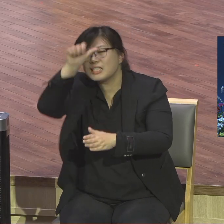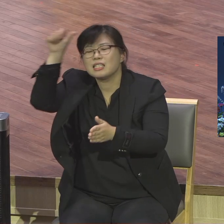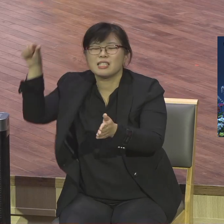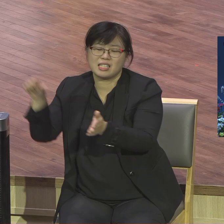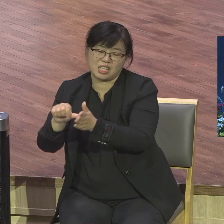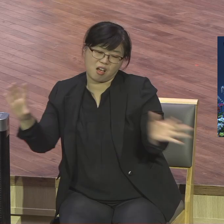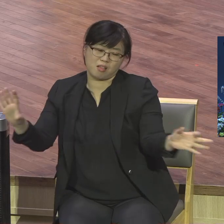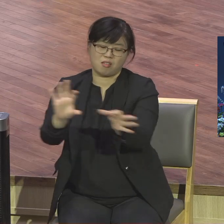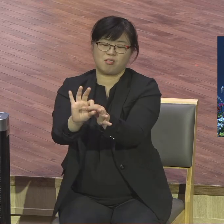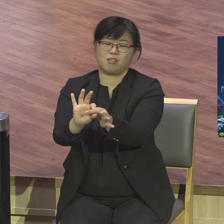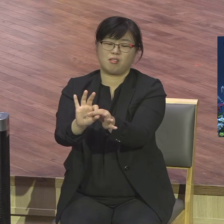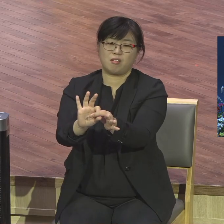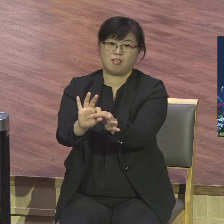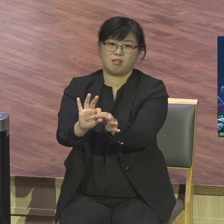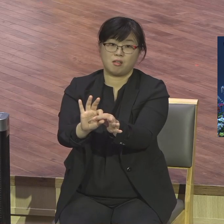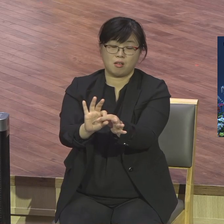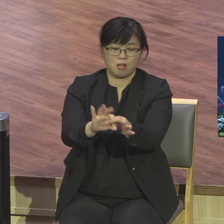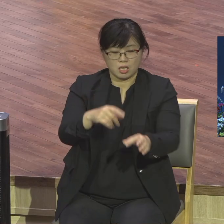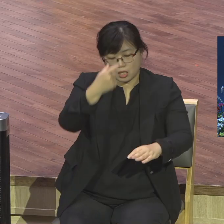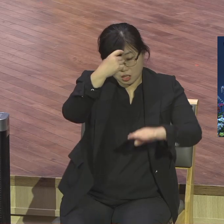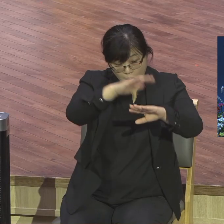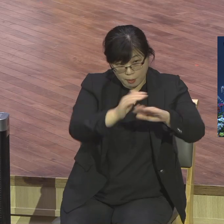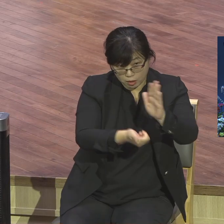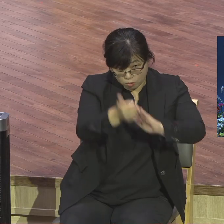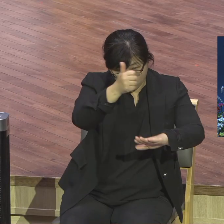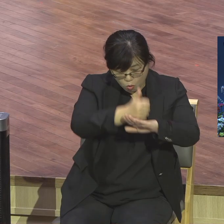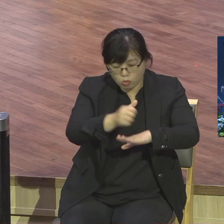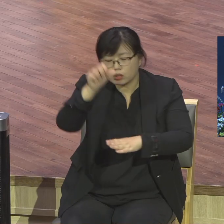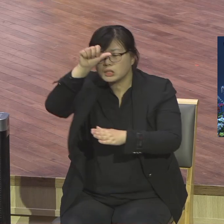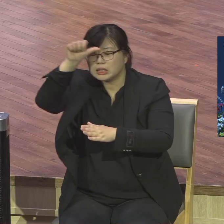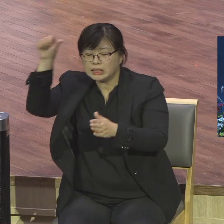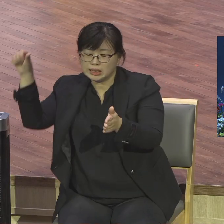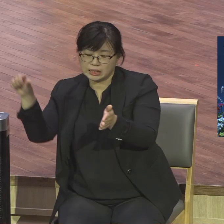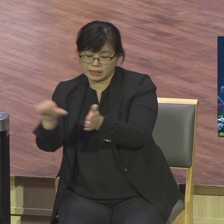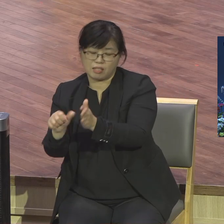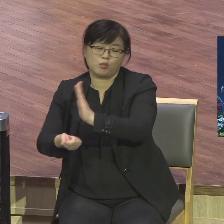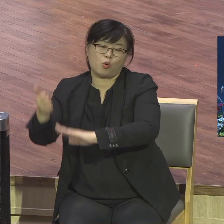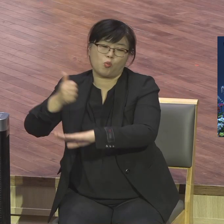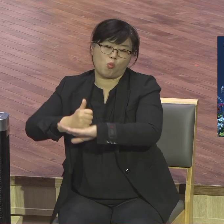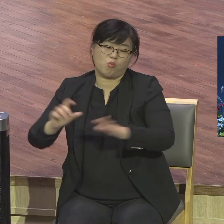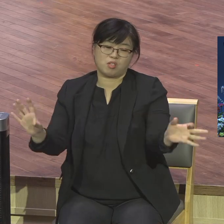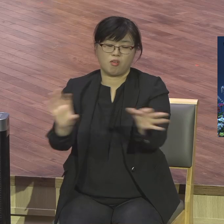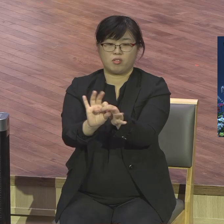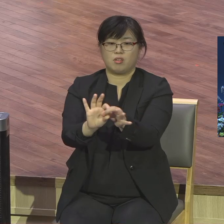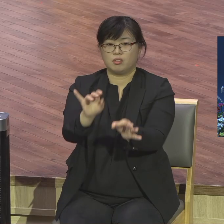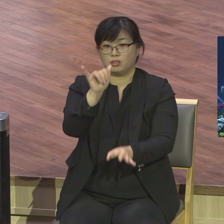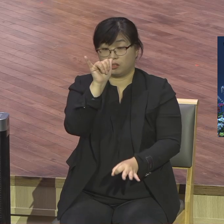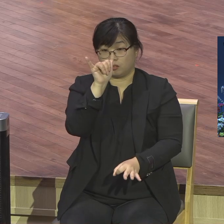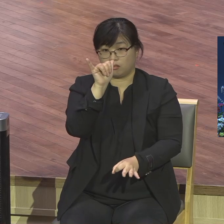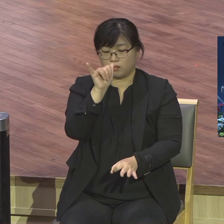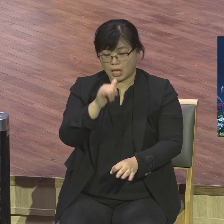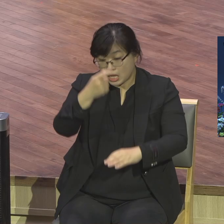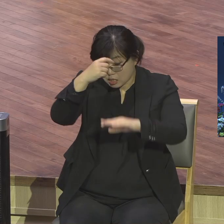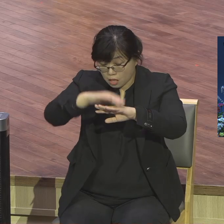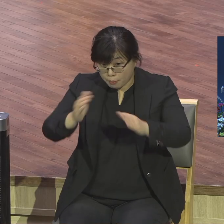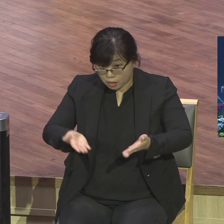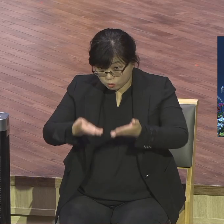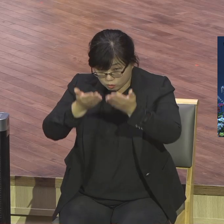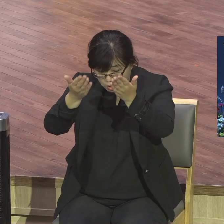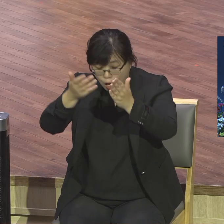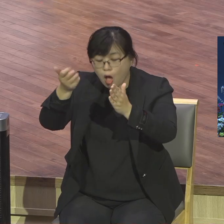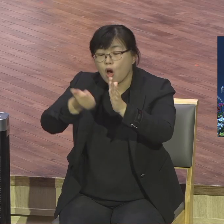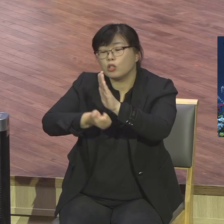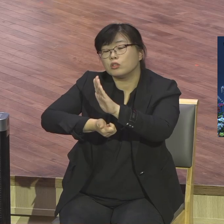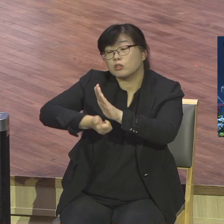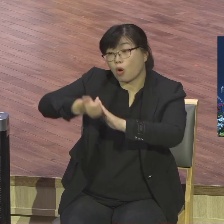그리고 무엇보다도 예배를 통해서 참된 기쁨과 감사 즐거움 기쁨과